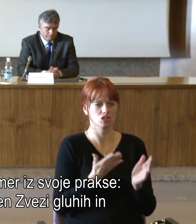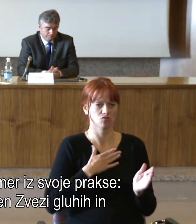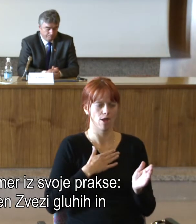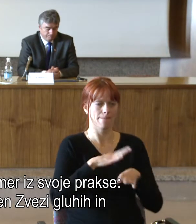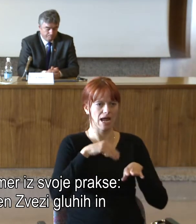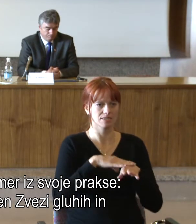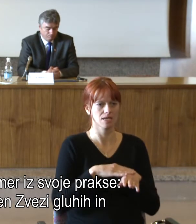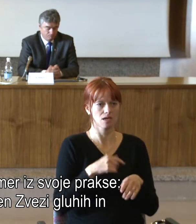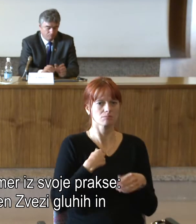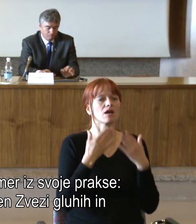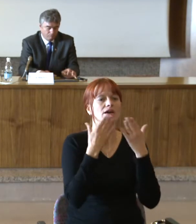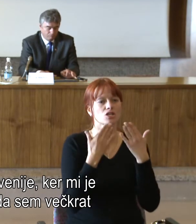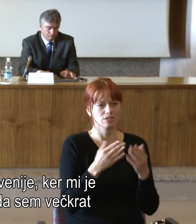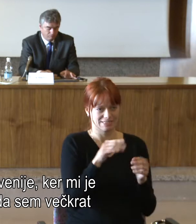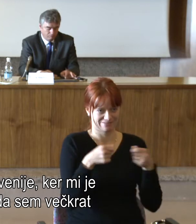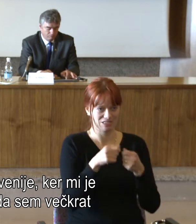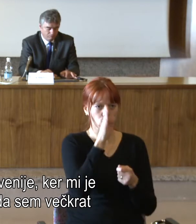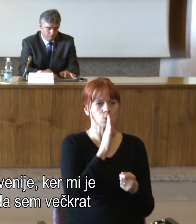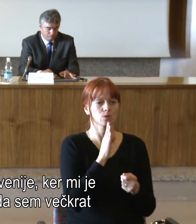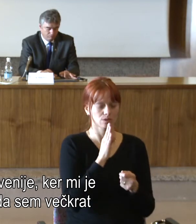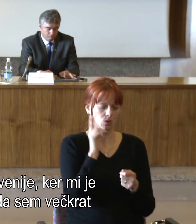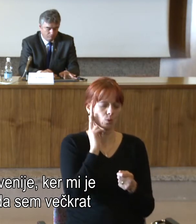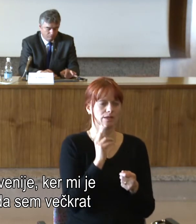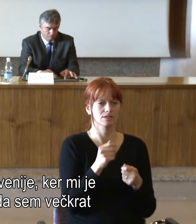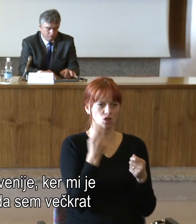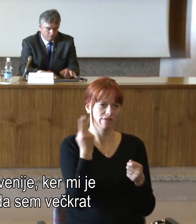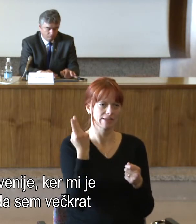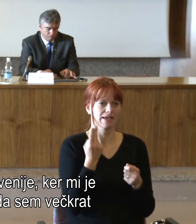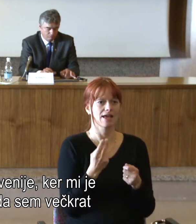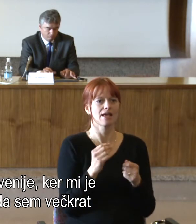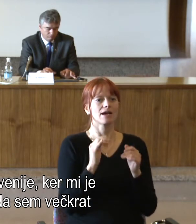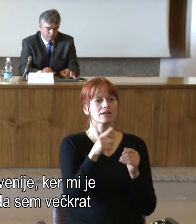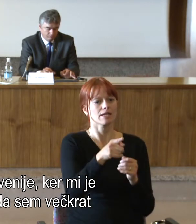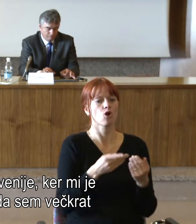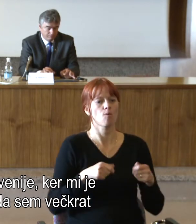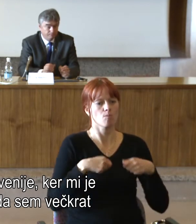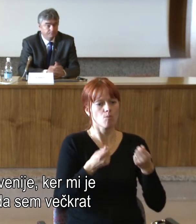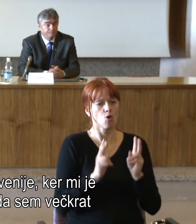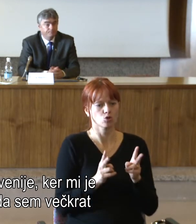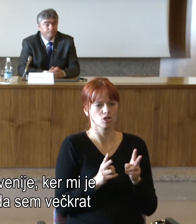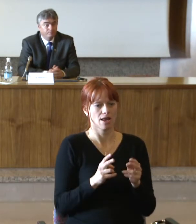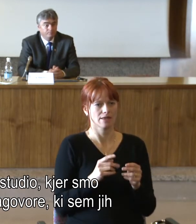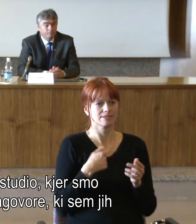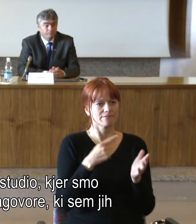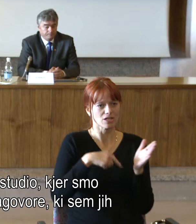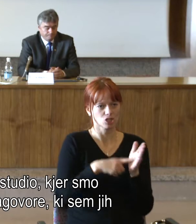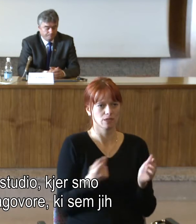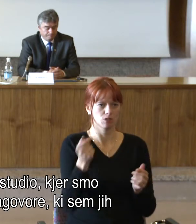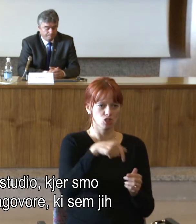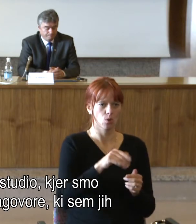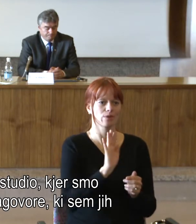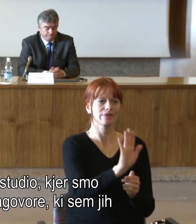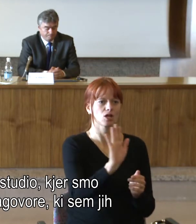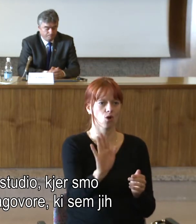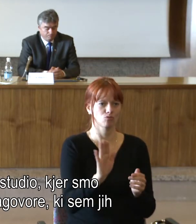Da sem hvaležen Zvezi gluhih in naglušnih Slovenije, ker mi je omogočala, da sem večkrat prišel v